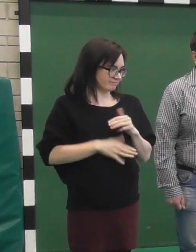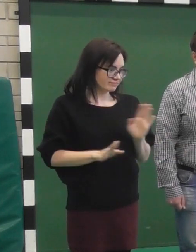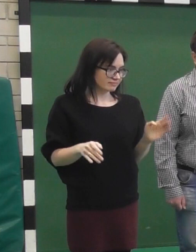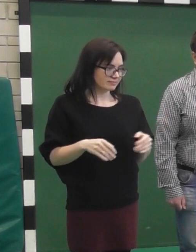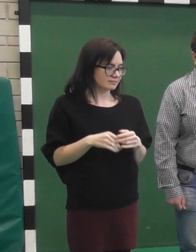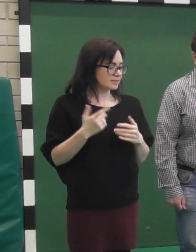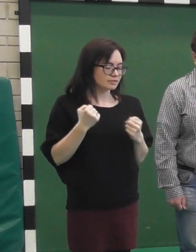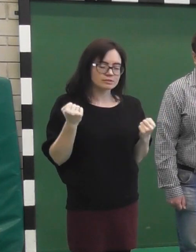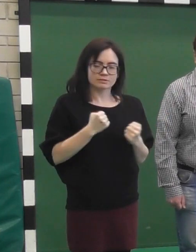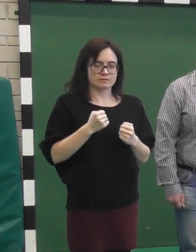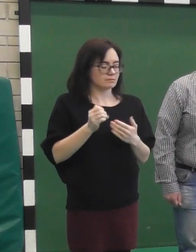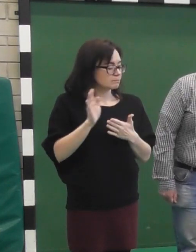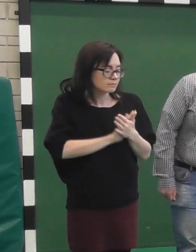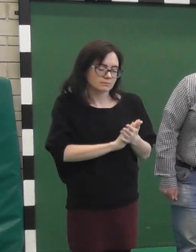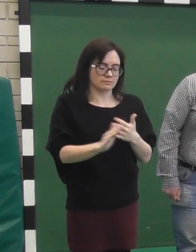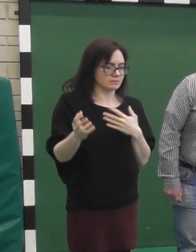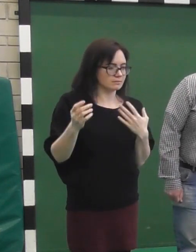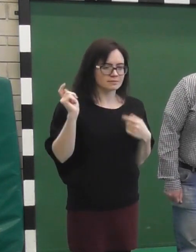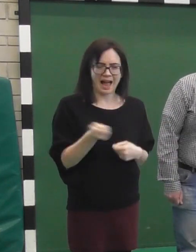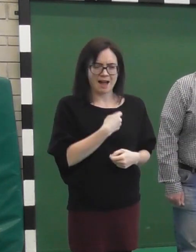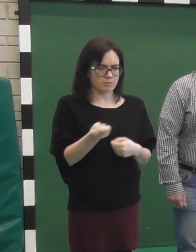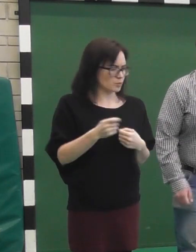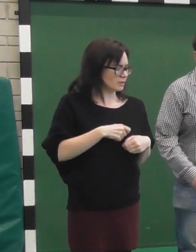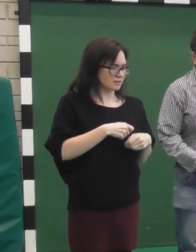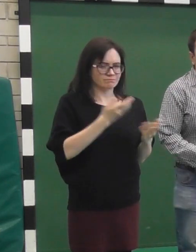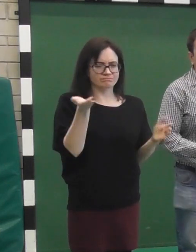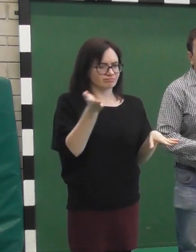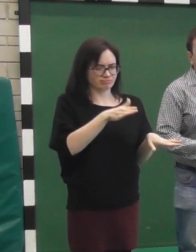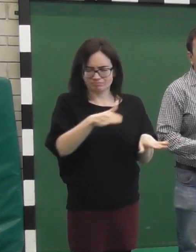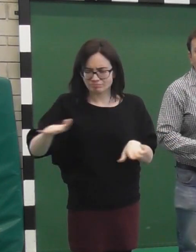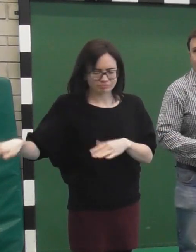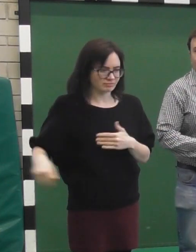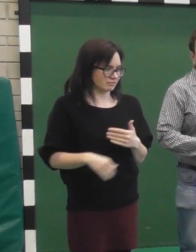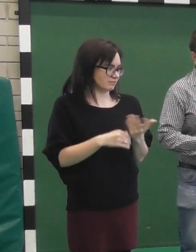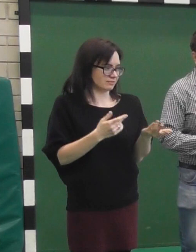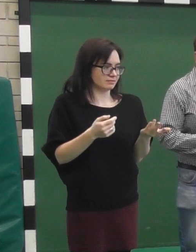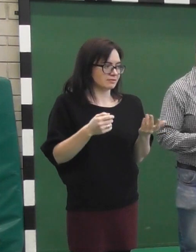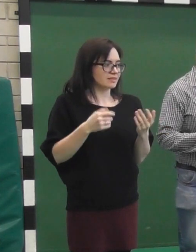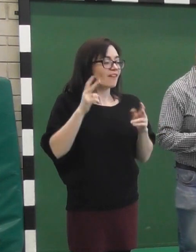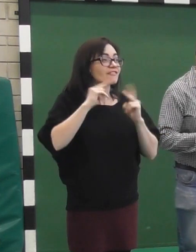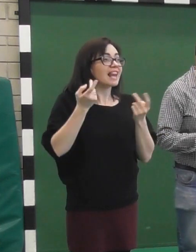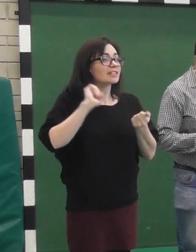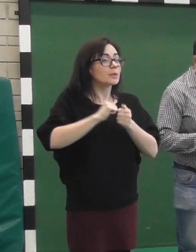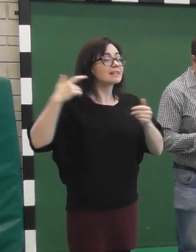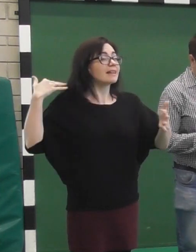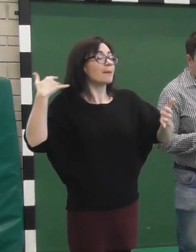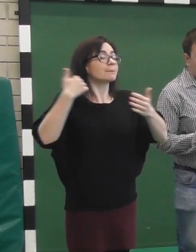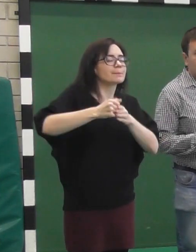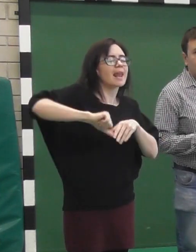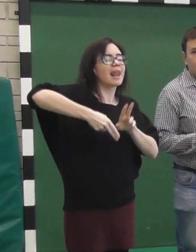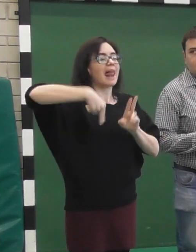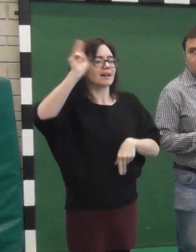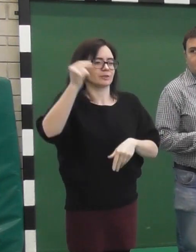a legpusztítóbb háború, és a legtöbb halálos áldozat az emberiség világtörténelmében.